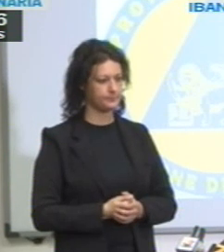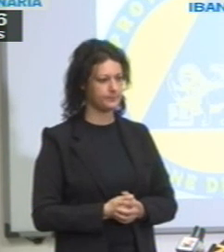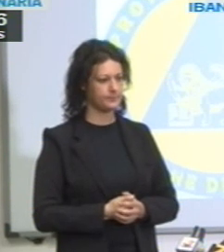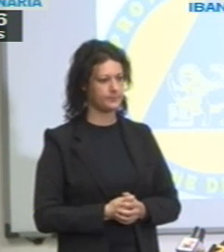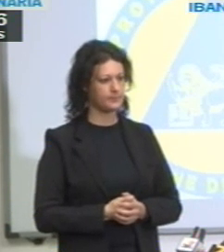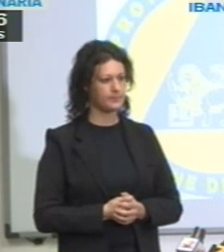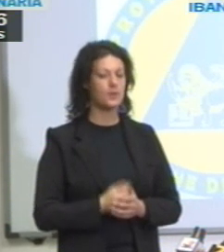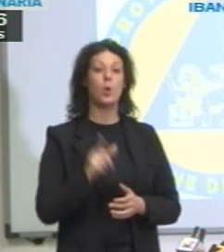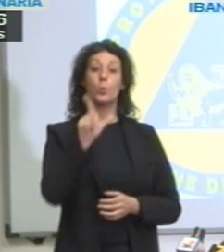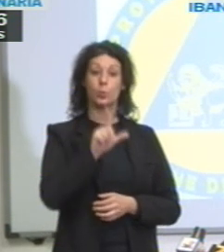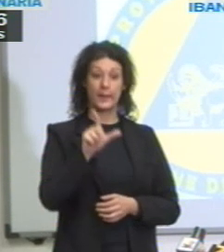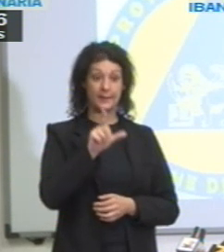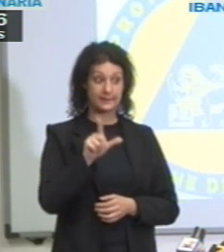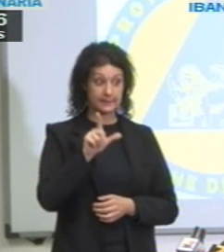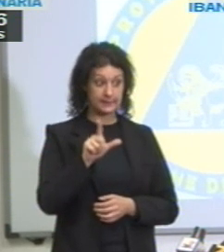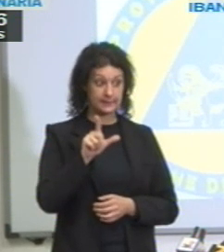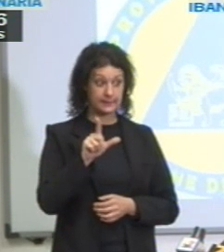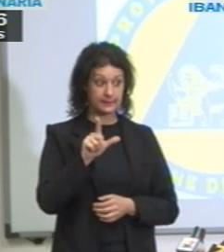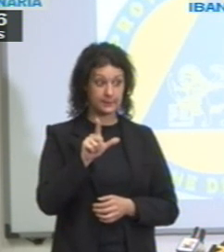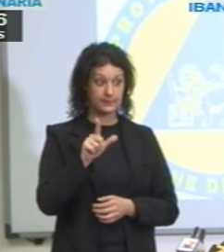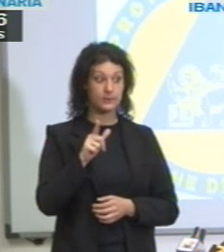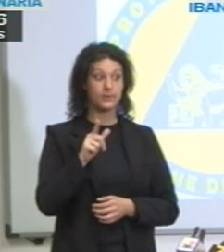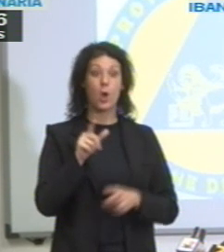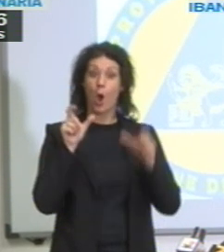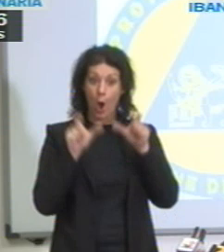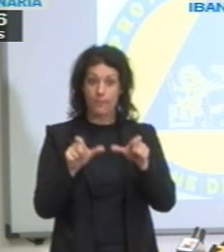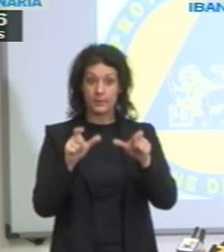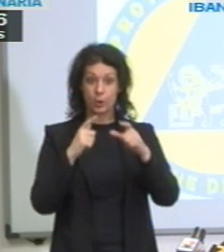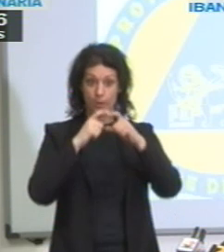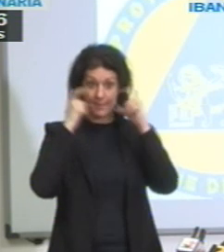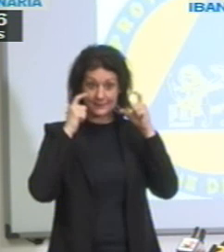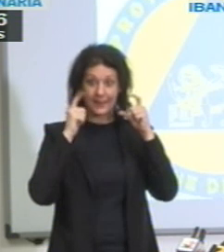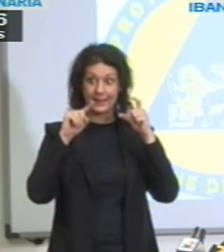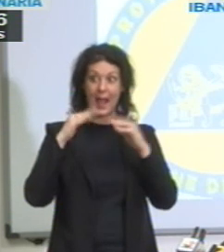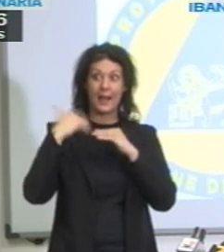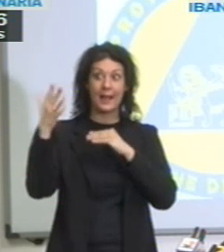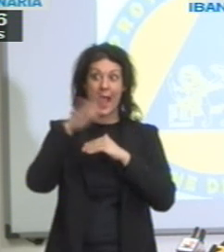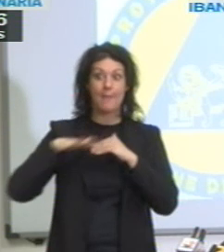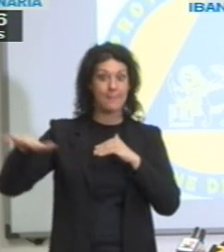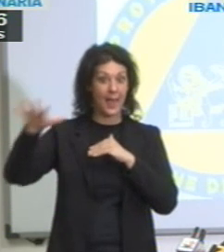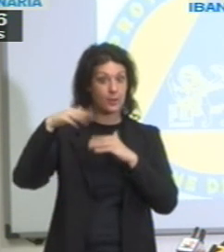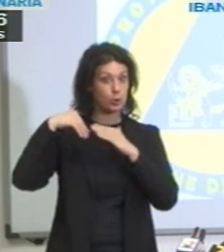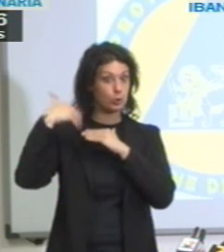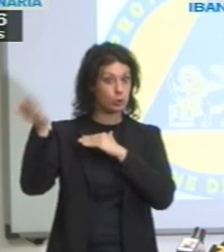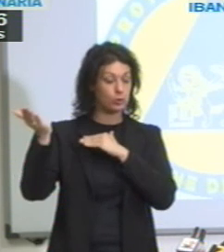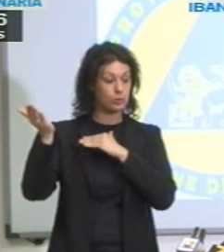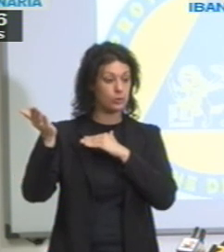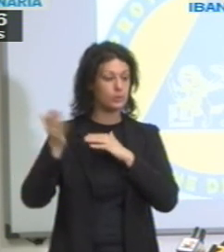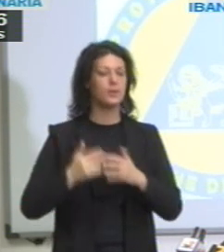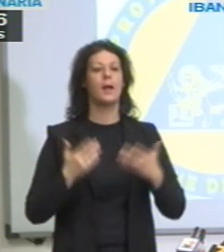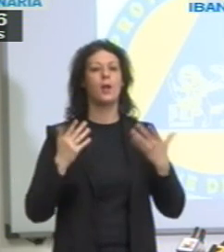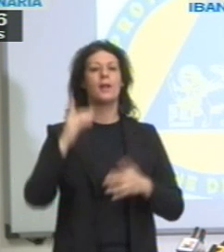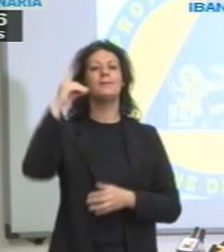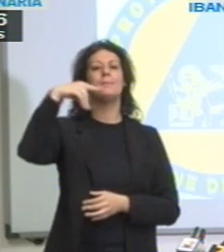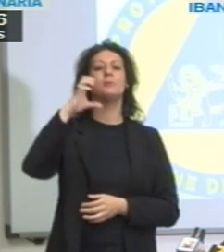Precisazione, da lunedì ci sarà allora l'obbligo di avere addosso la mascherina anche all'aperto? Ma guardate, il DPCM è molto